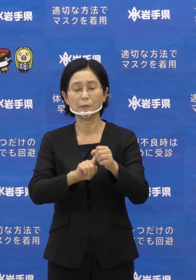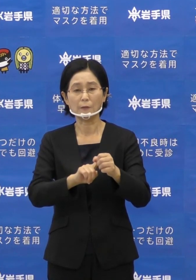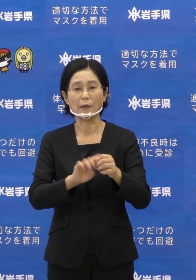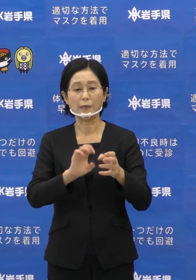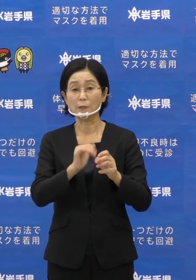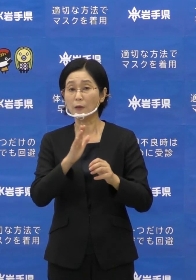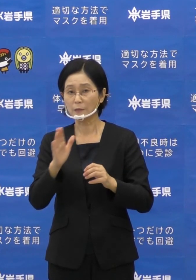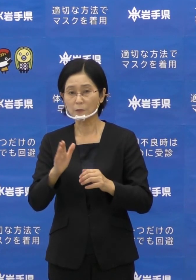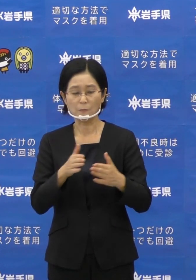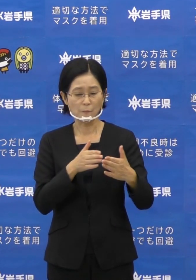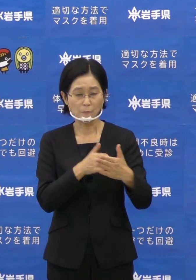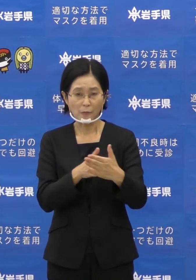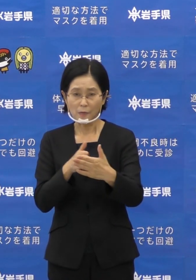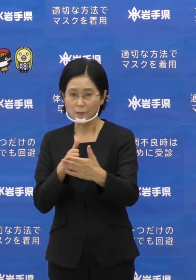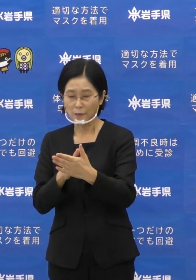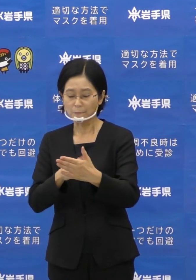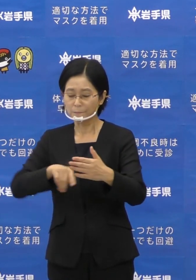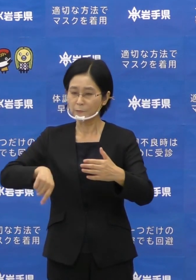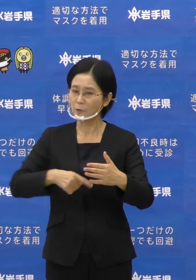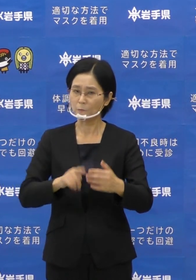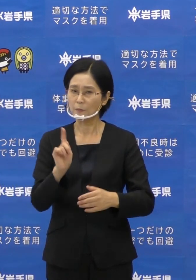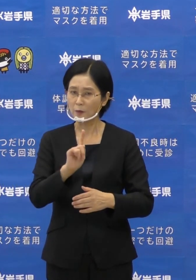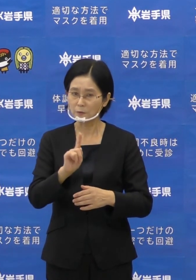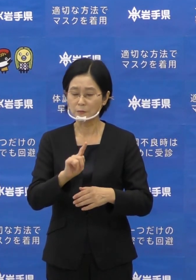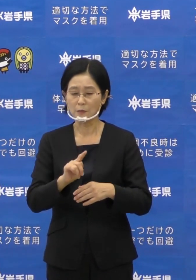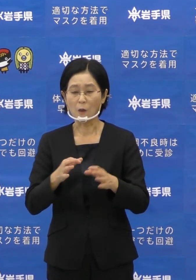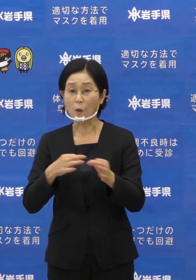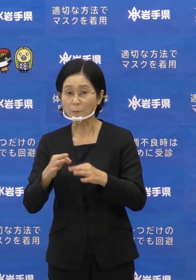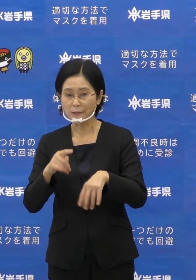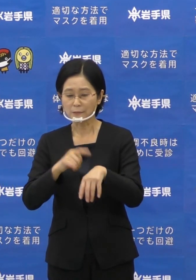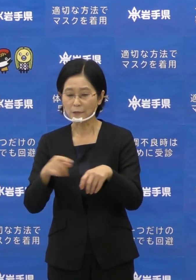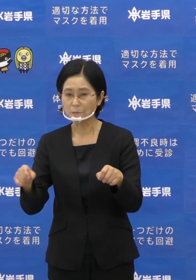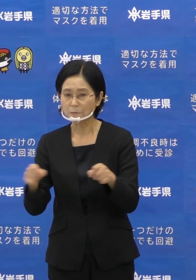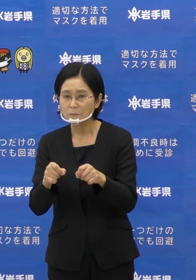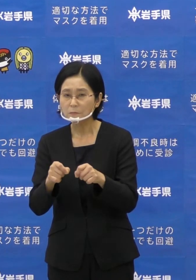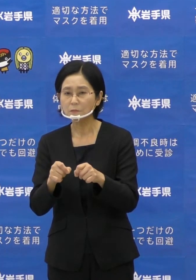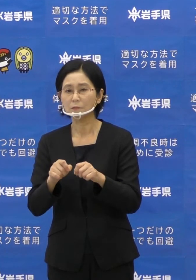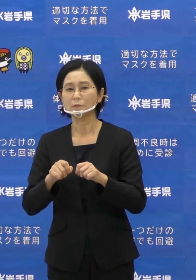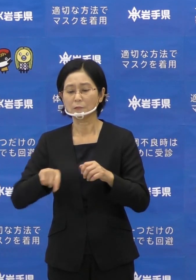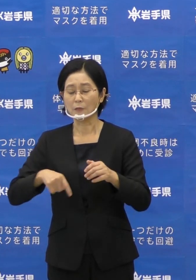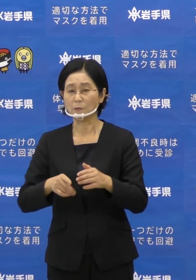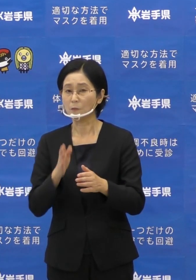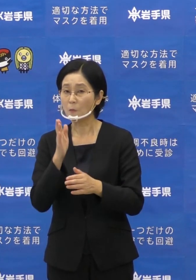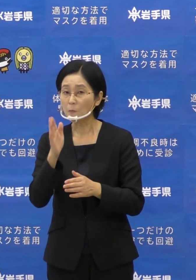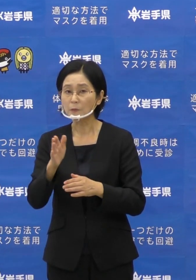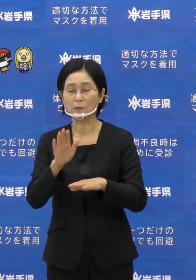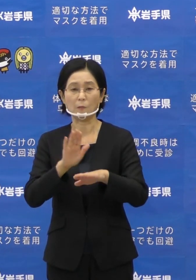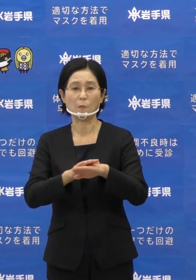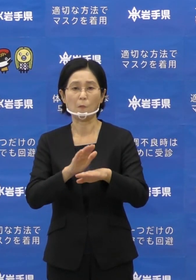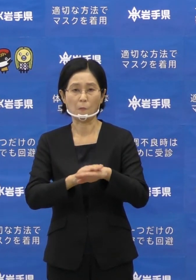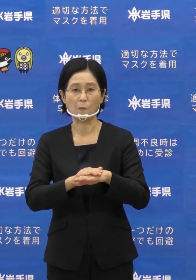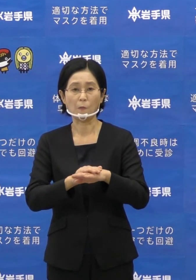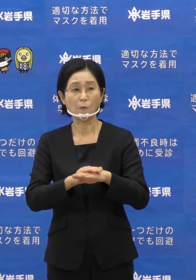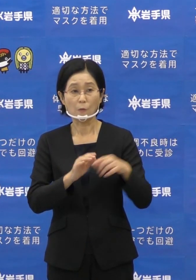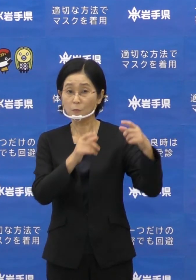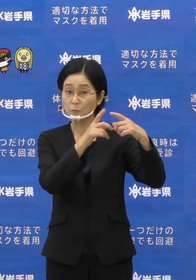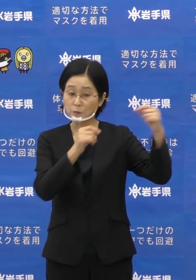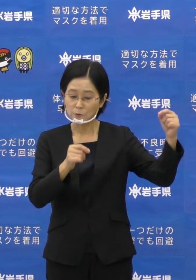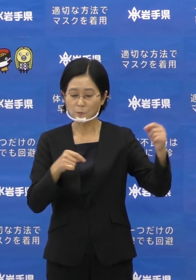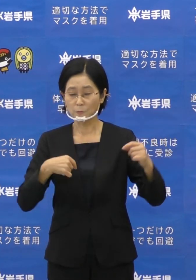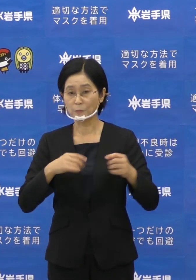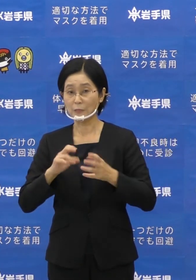な制限の仕方、時間短縮の要請の仕方など、ある程度国とすり合わせながらそ